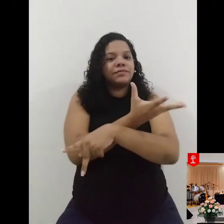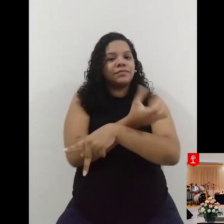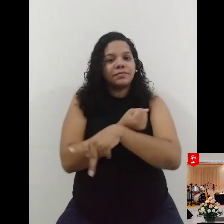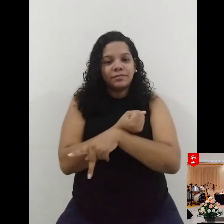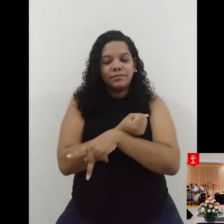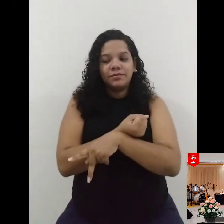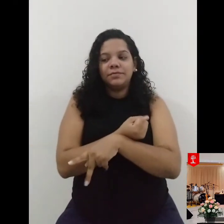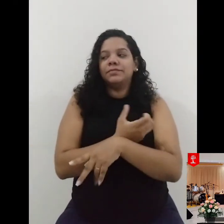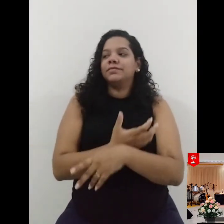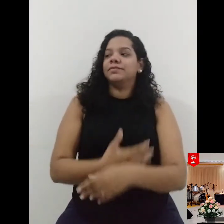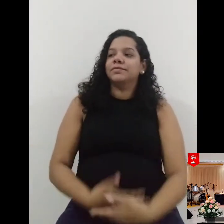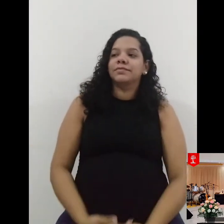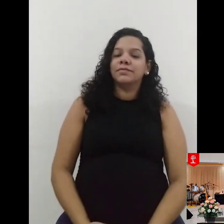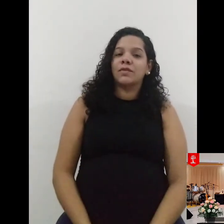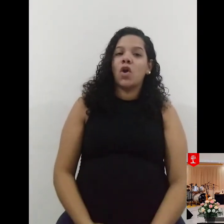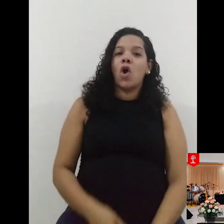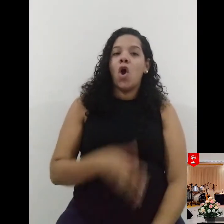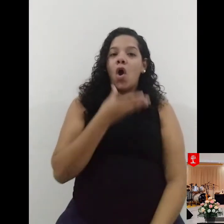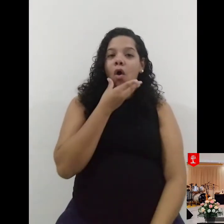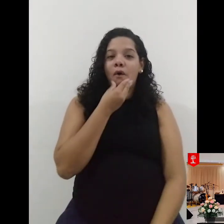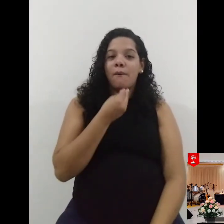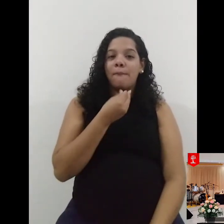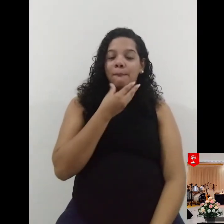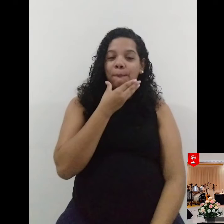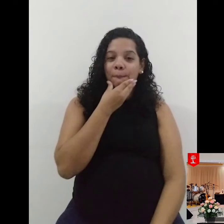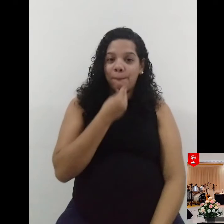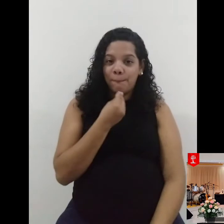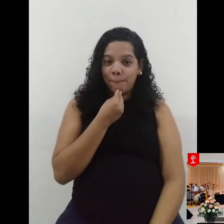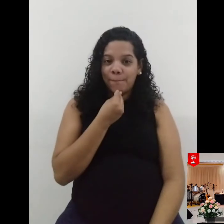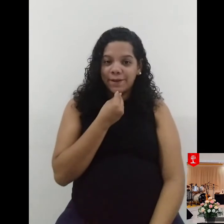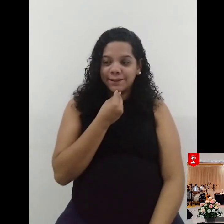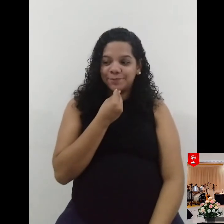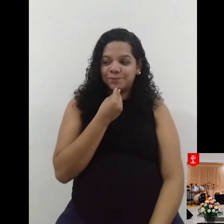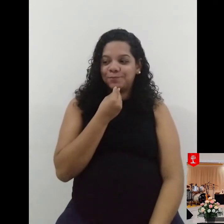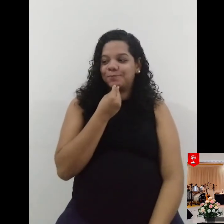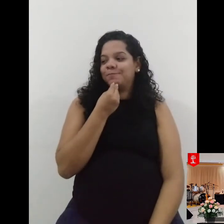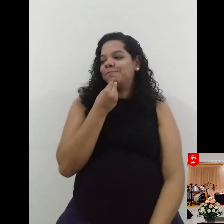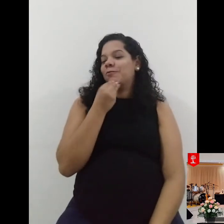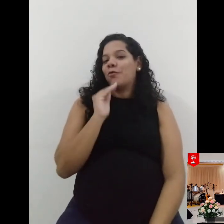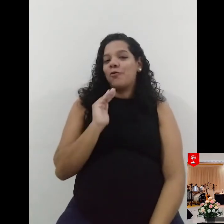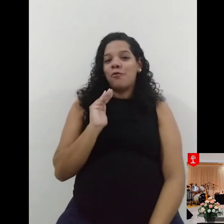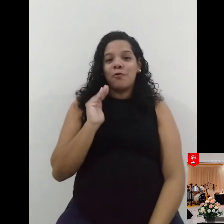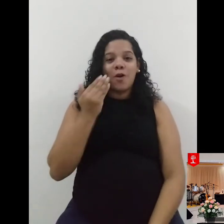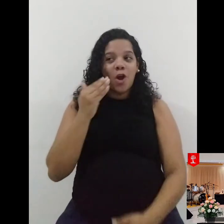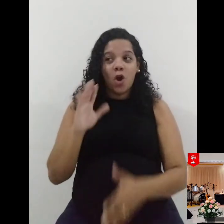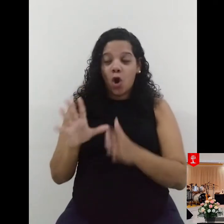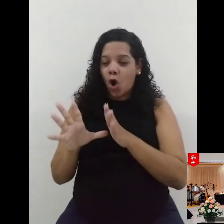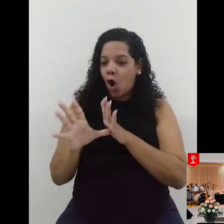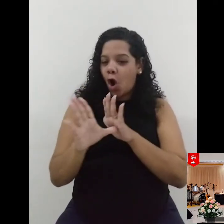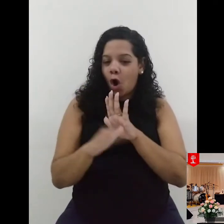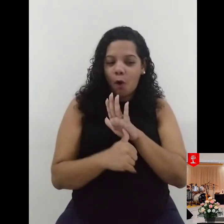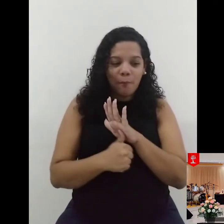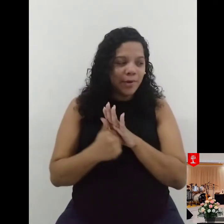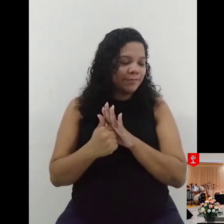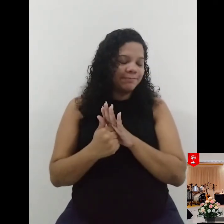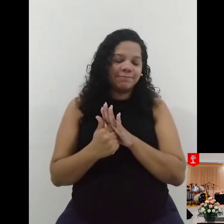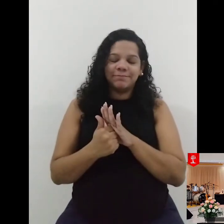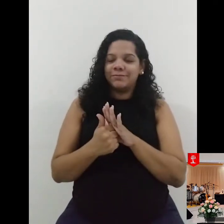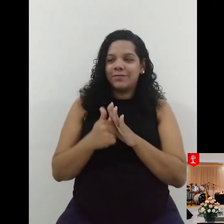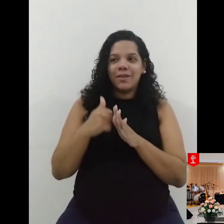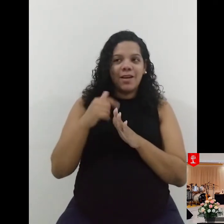as pessoas, ou as qualidades, os adjetivos daquelas pessoas, mas a razão, a motivação dele